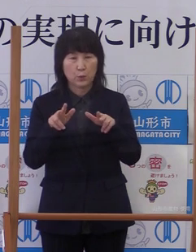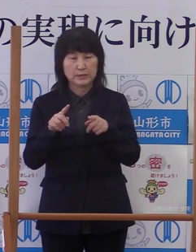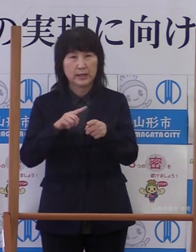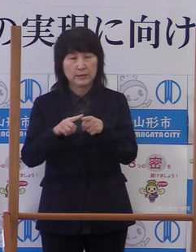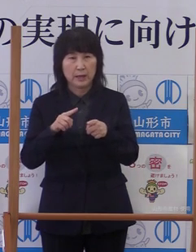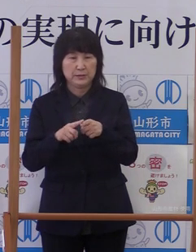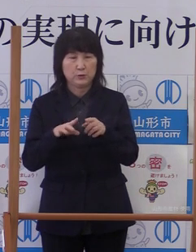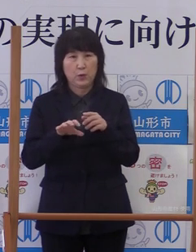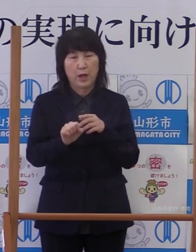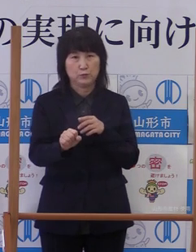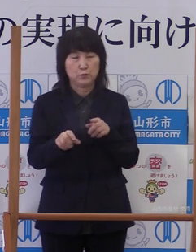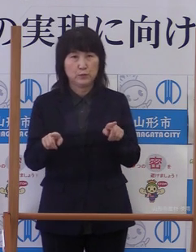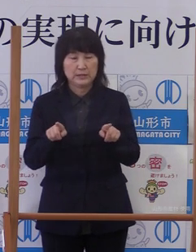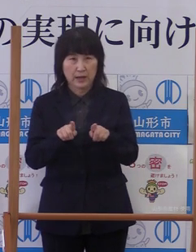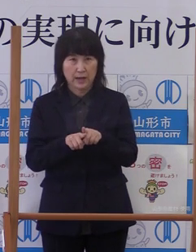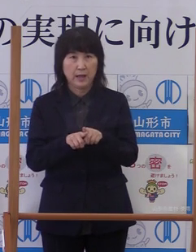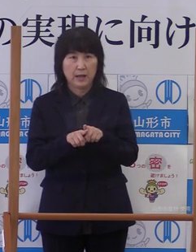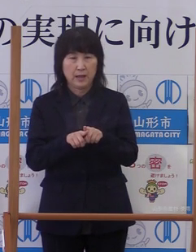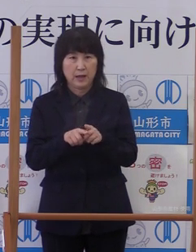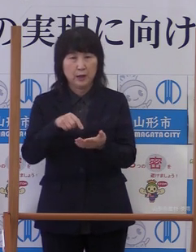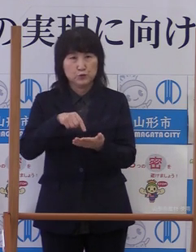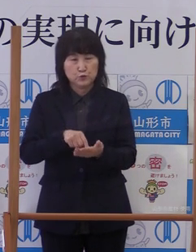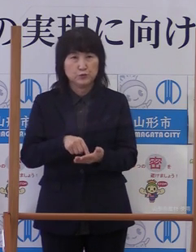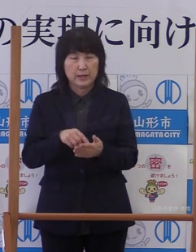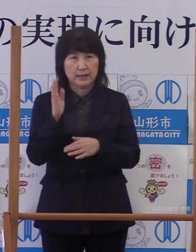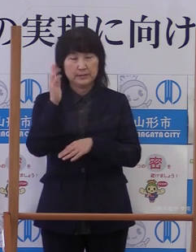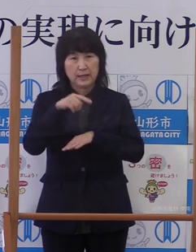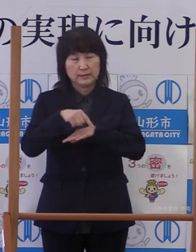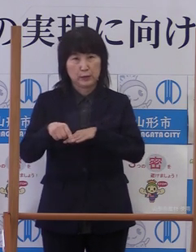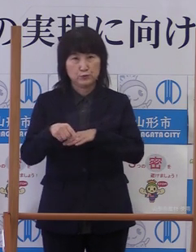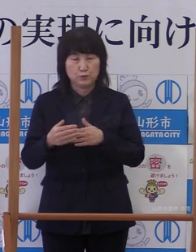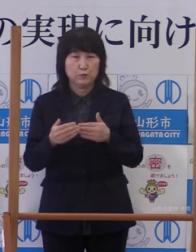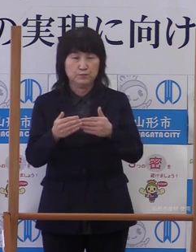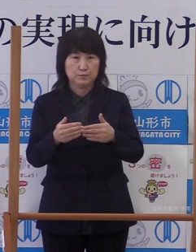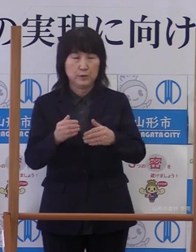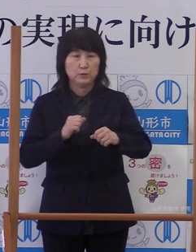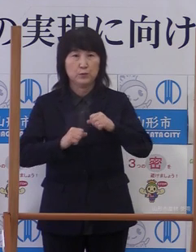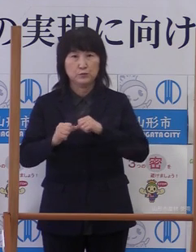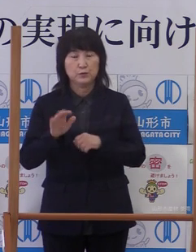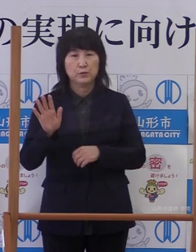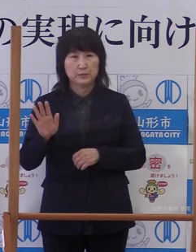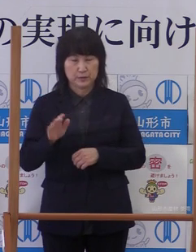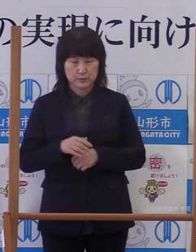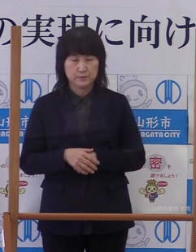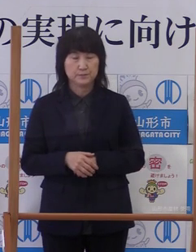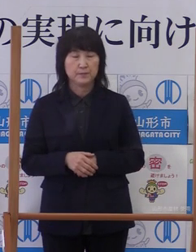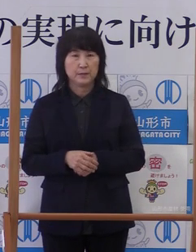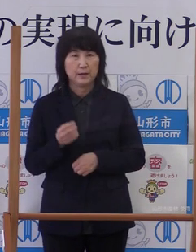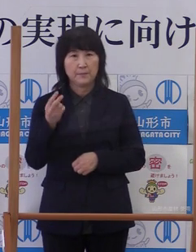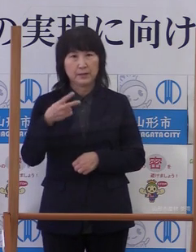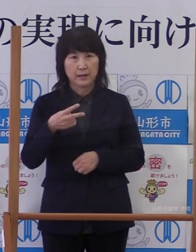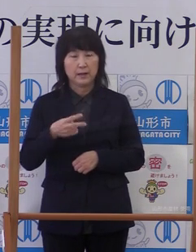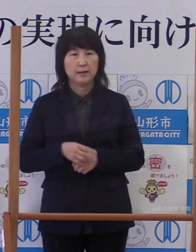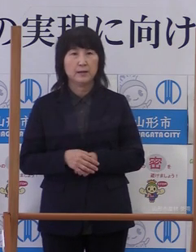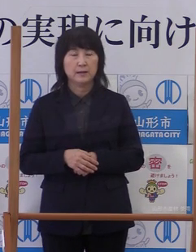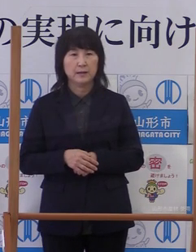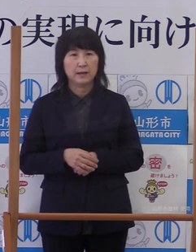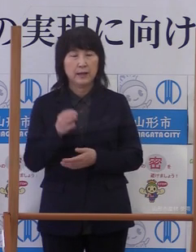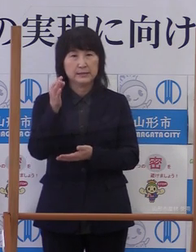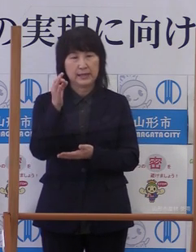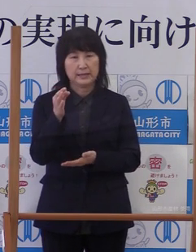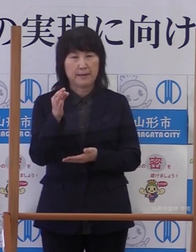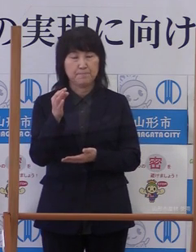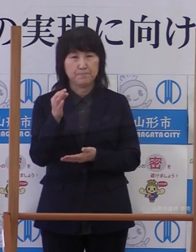維持確保しながらも重点政策の推進に向けて取り組んでまいります。また限られた財